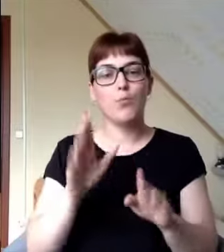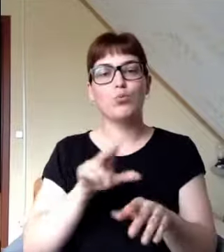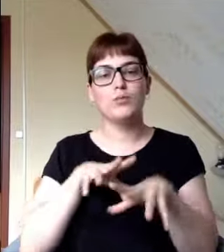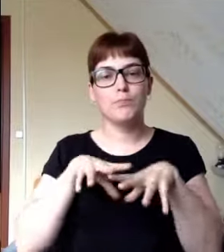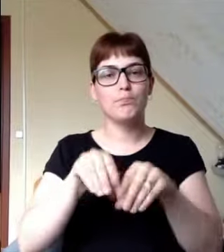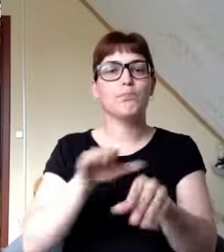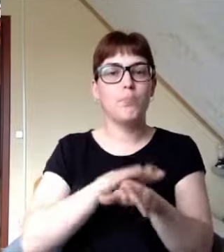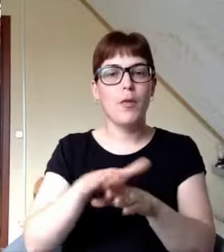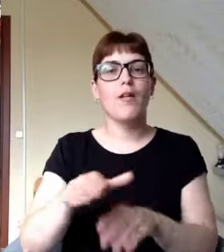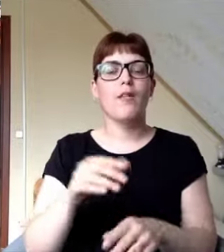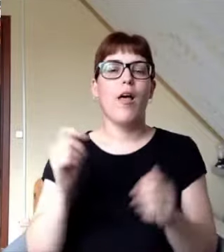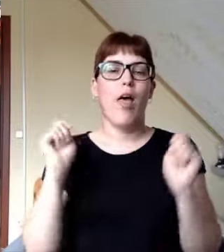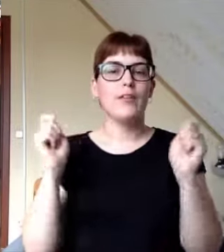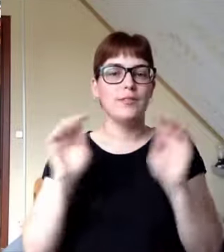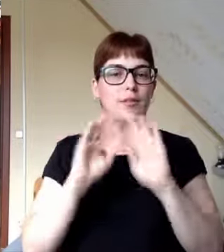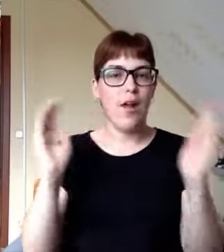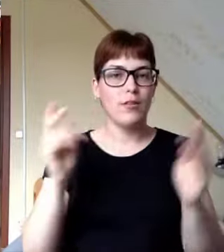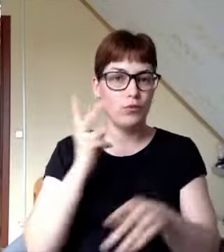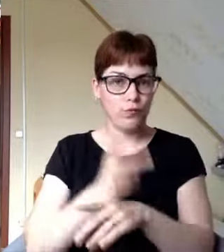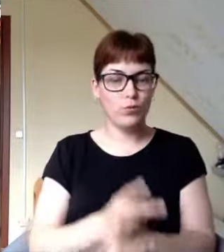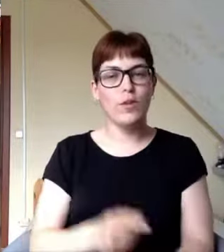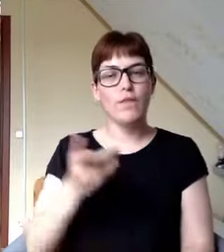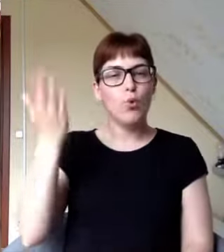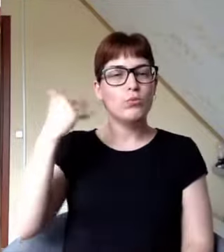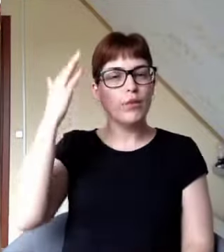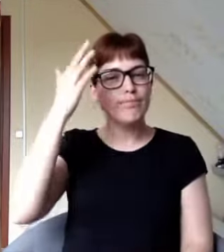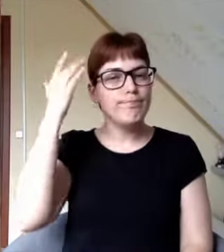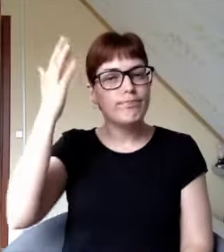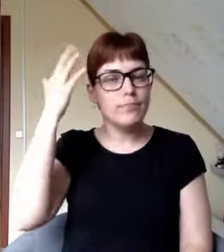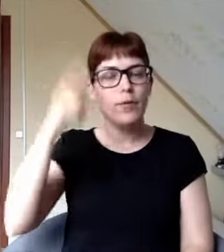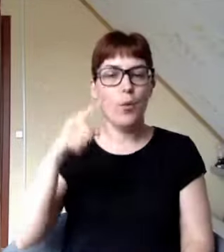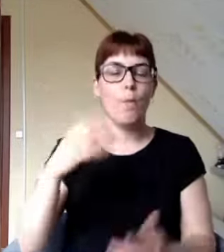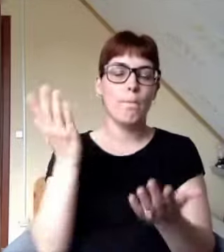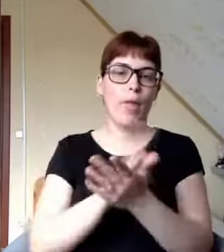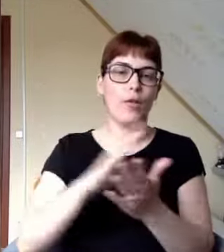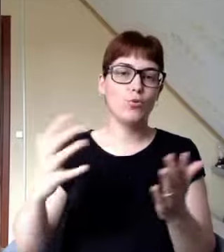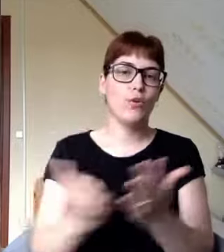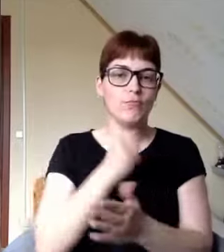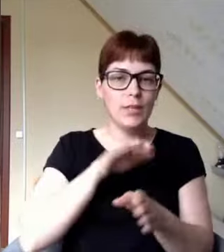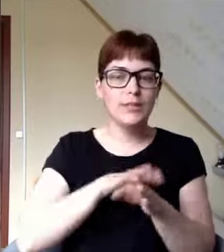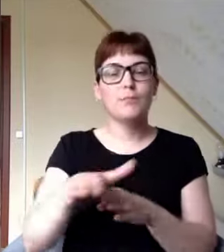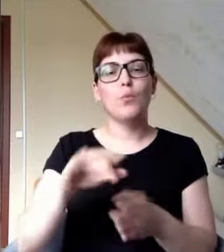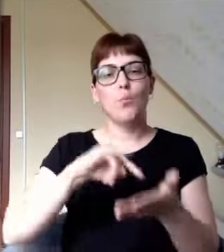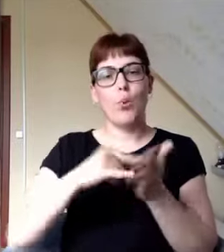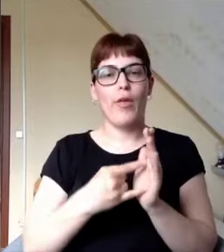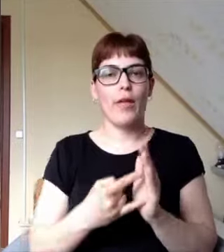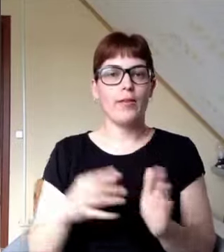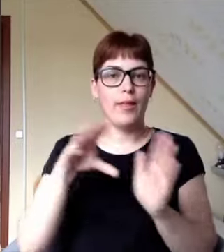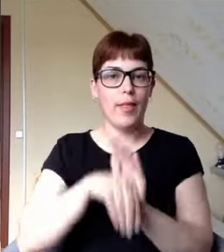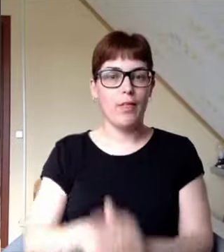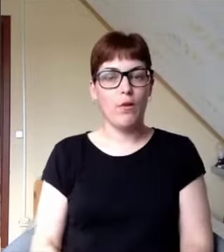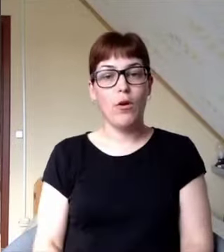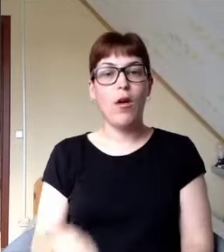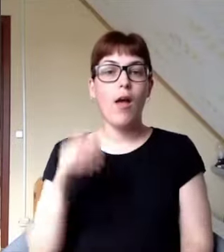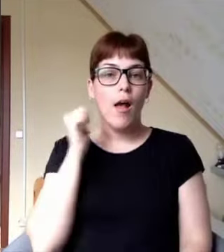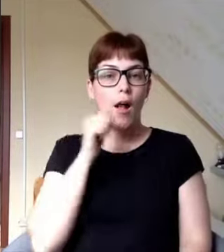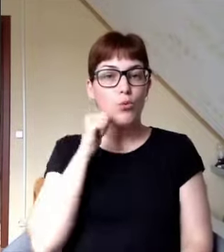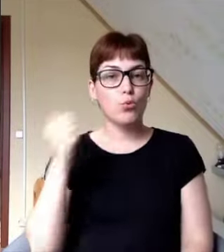funkcijas. Tā ir senlolota iecere, kas tāpat kā citas realizēta projekti ietveros. Katru gadu mēs